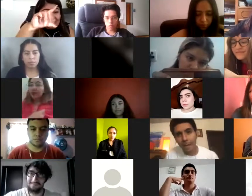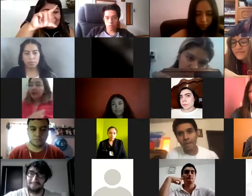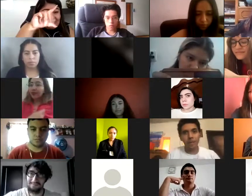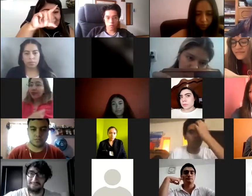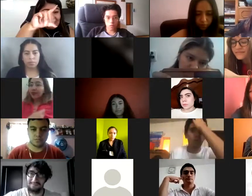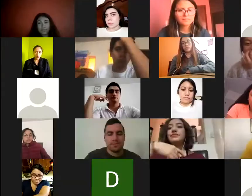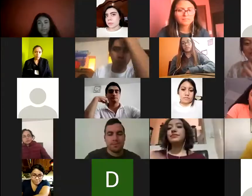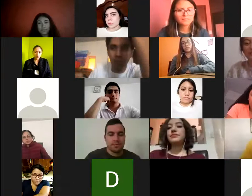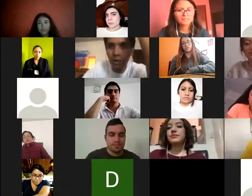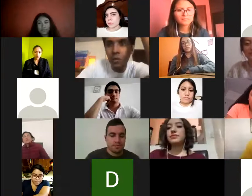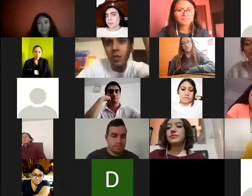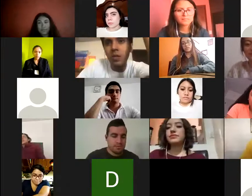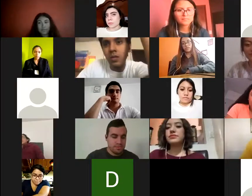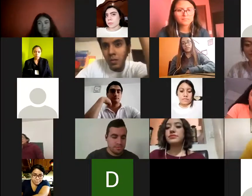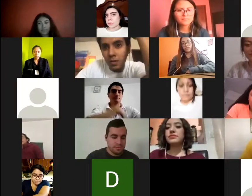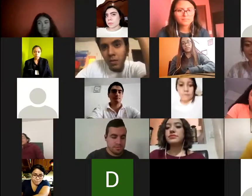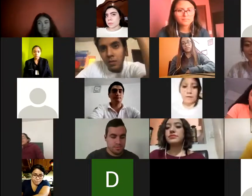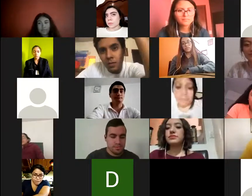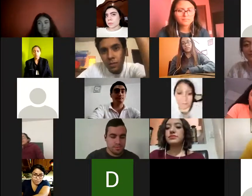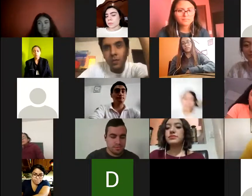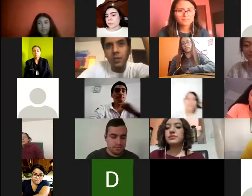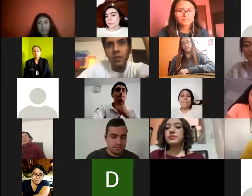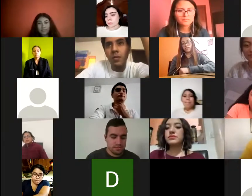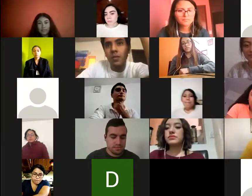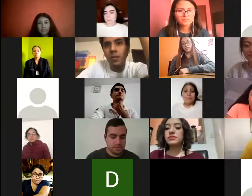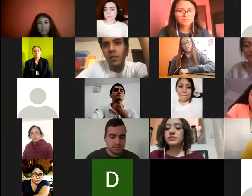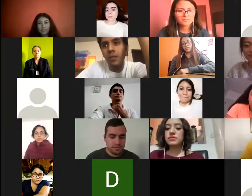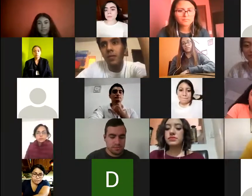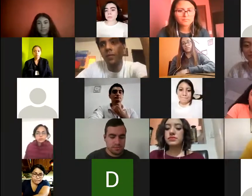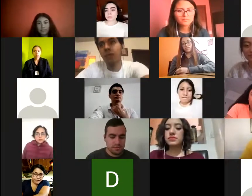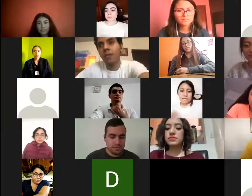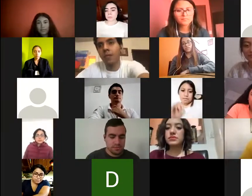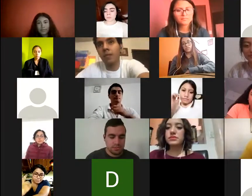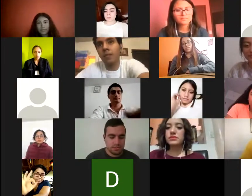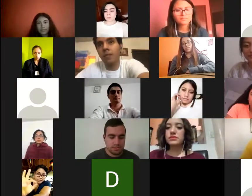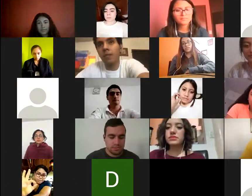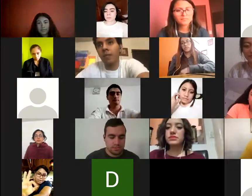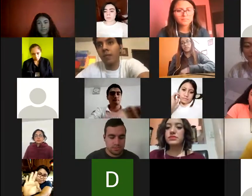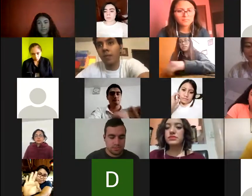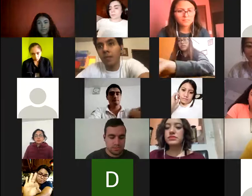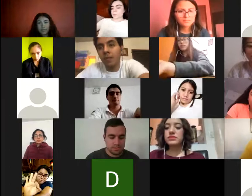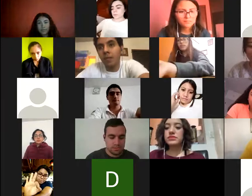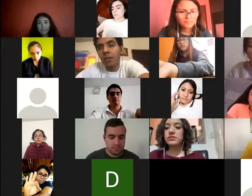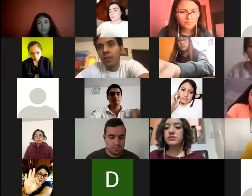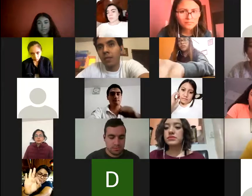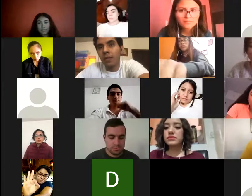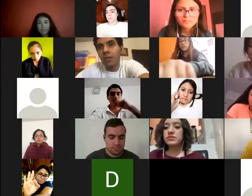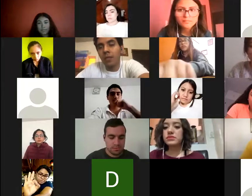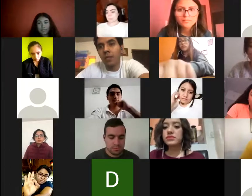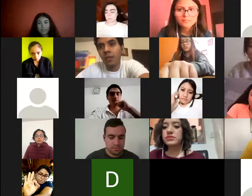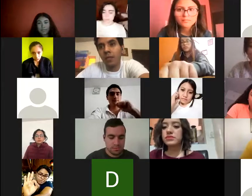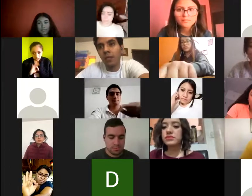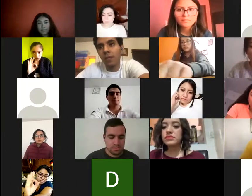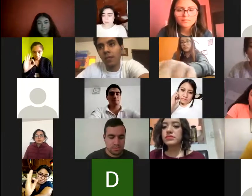repaso del abecedario, porfis. Tenían unas dudas en la letra F. F o F es igual.